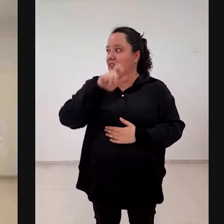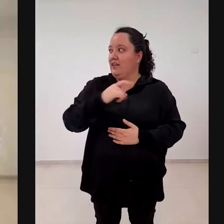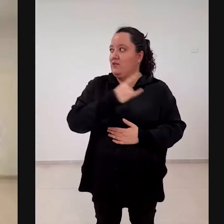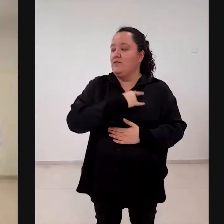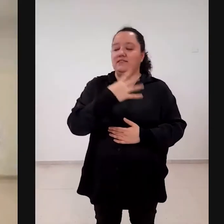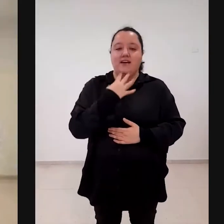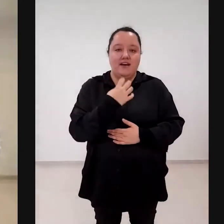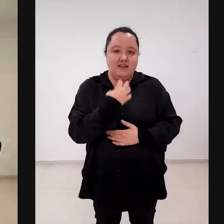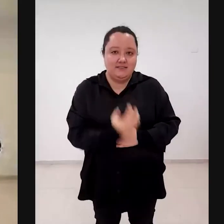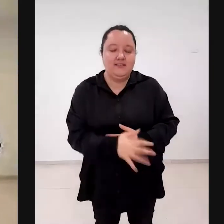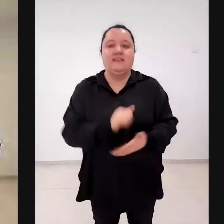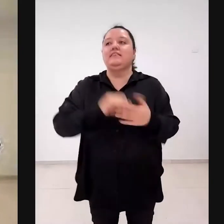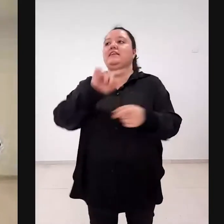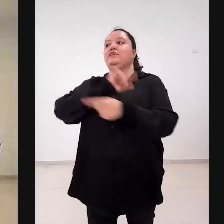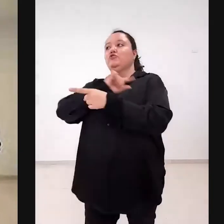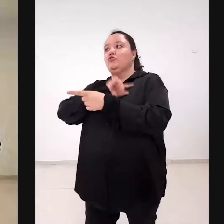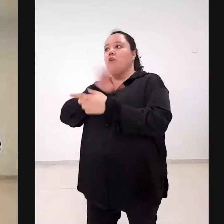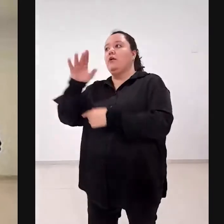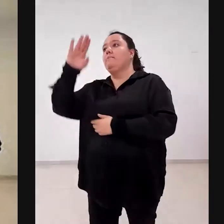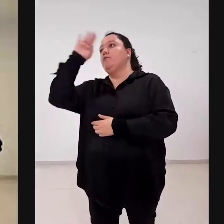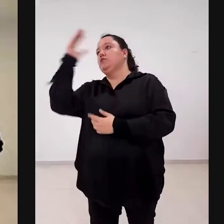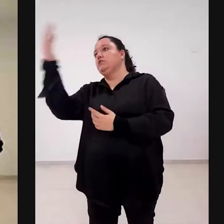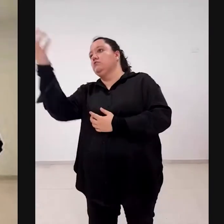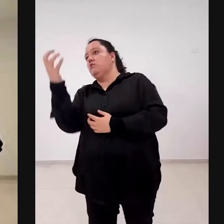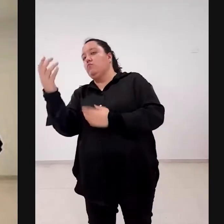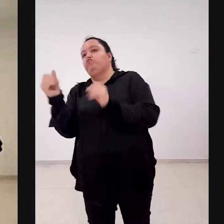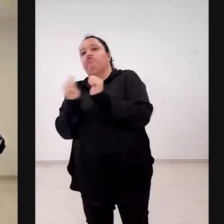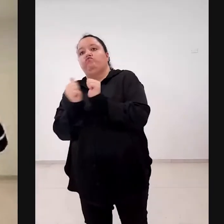las posiciones acompañados